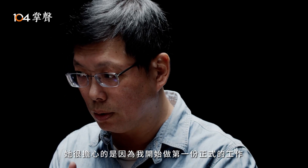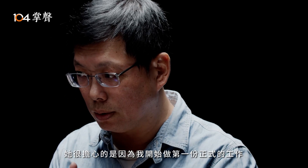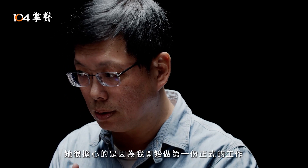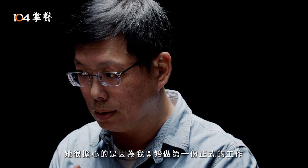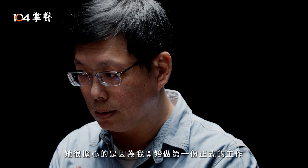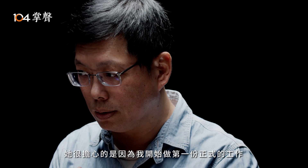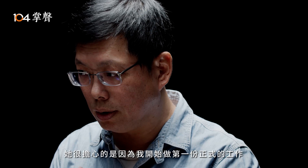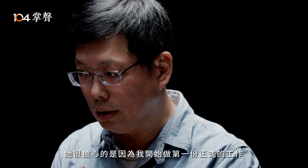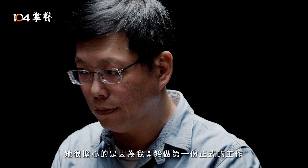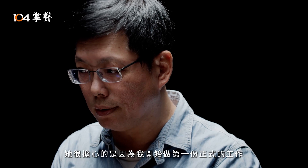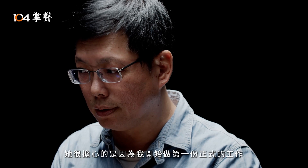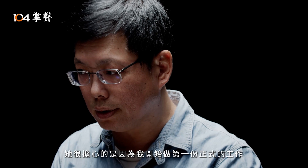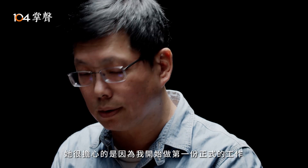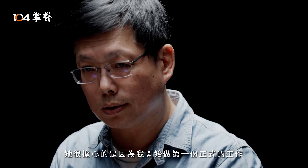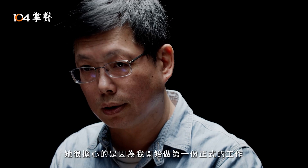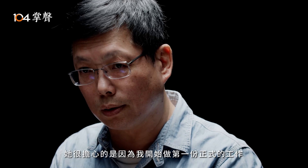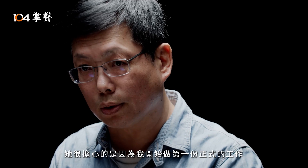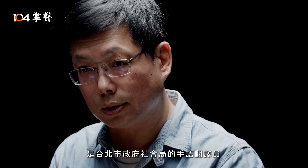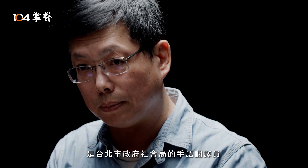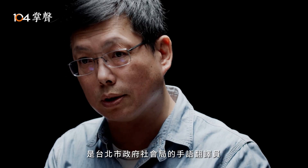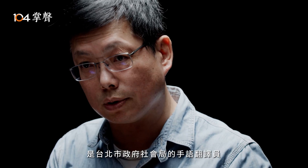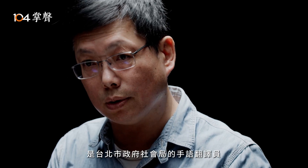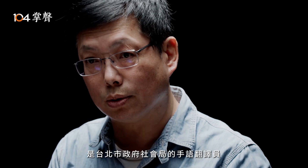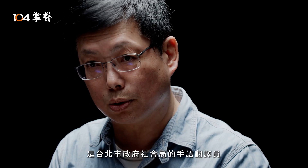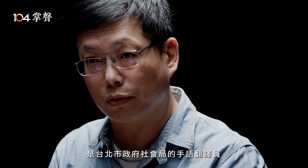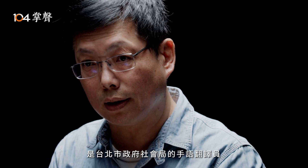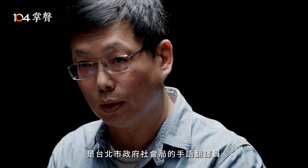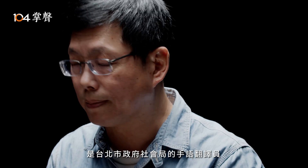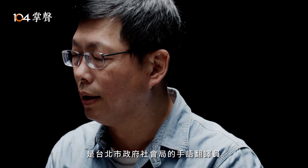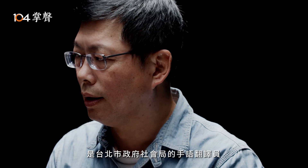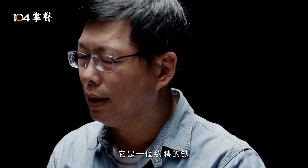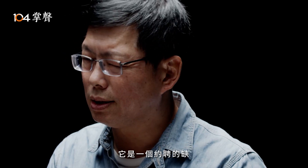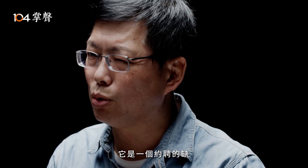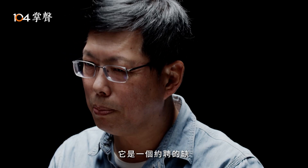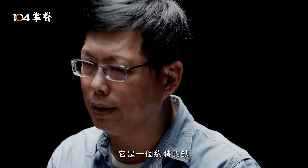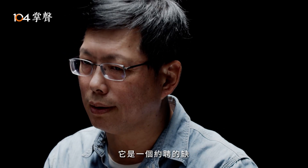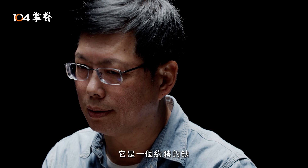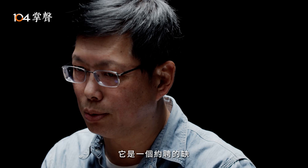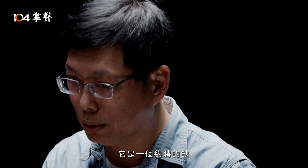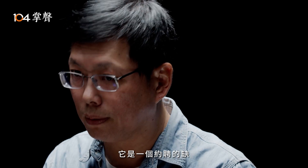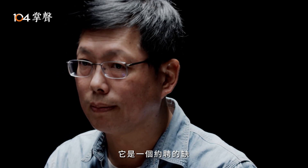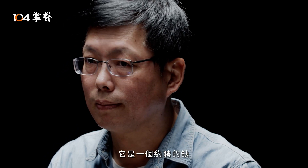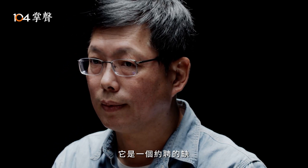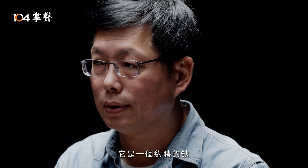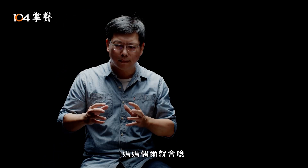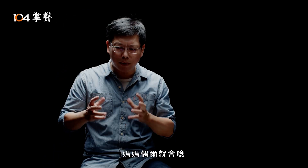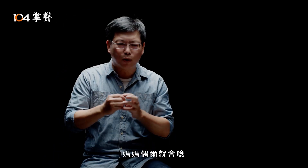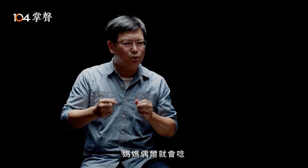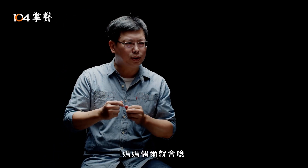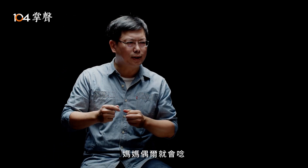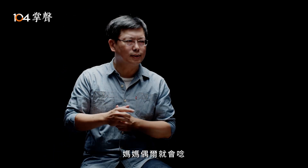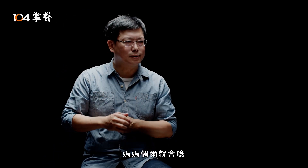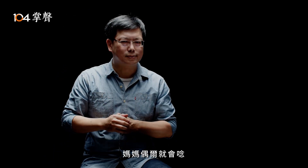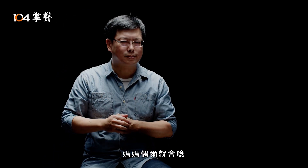做第一份正式的工作是台北市政府社会局的手语翻译员，他是一个约聘的人，去妈妈